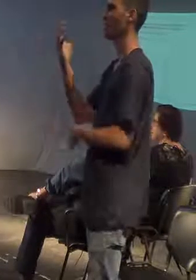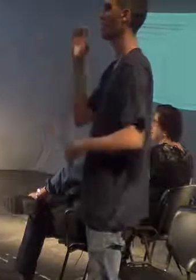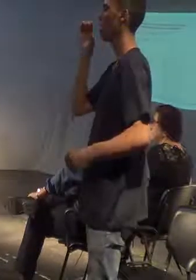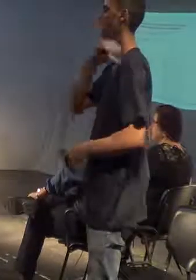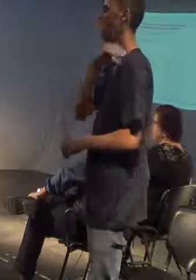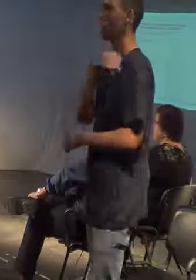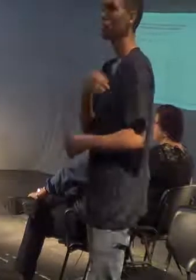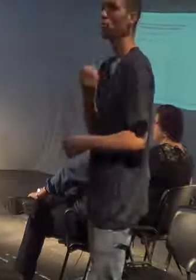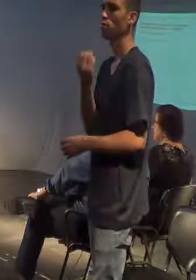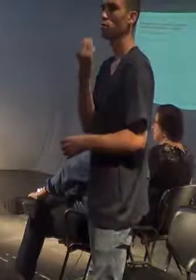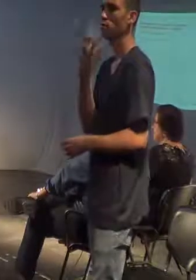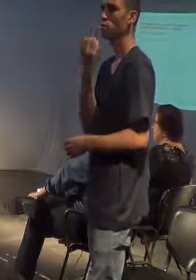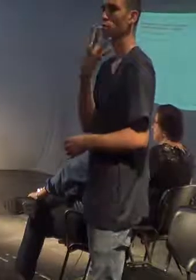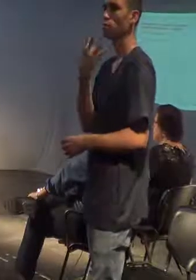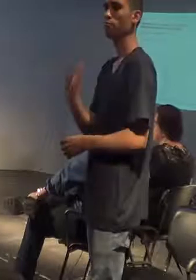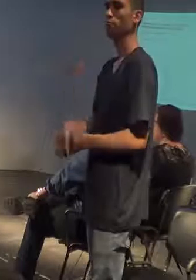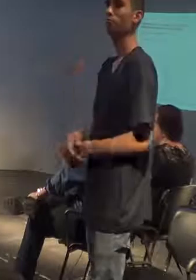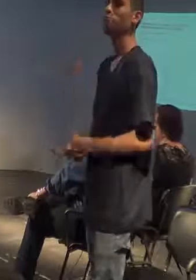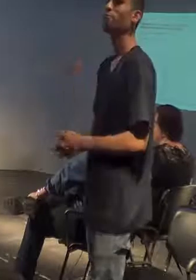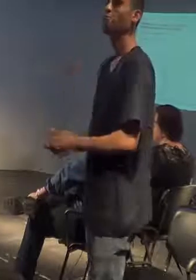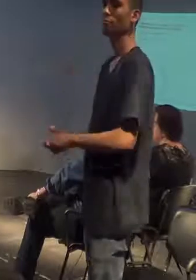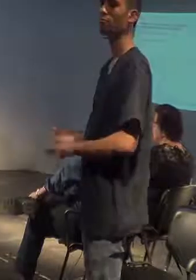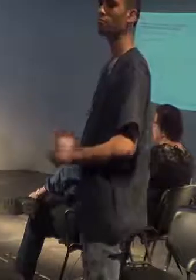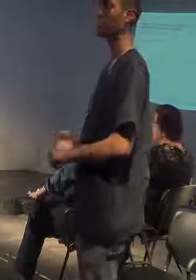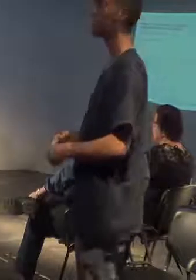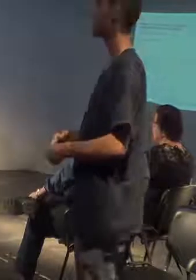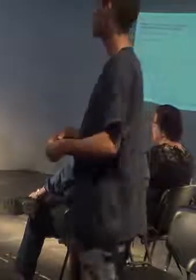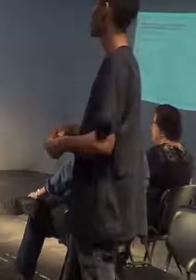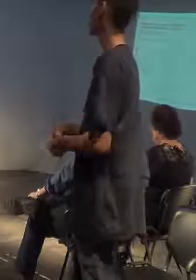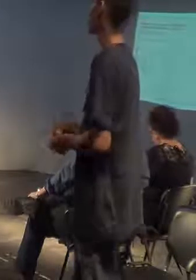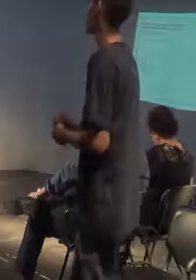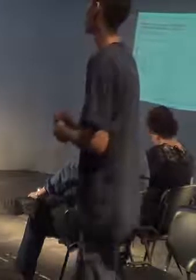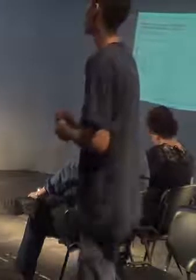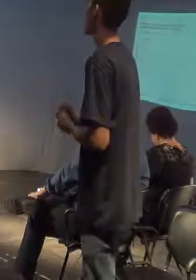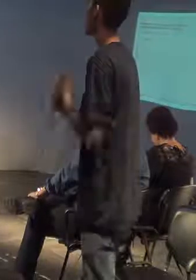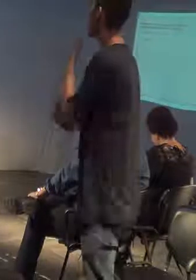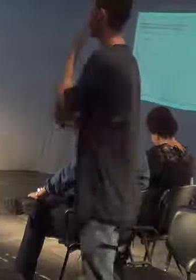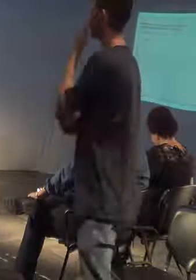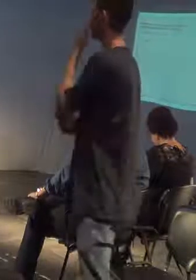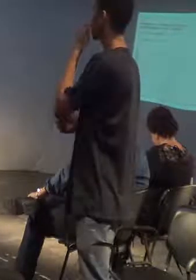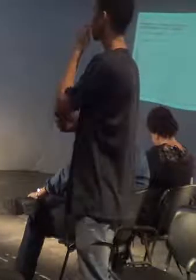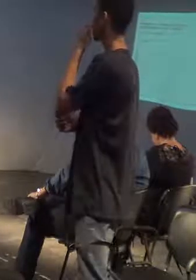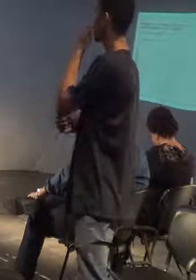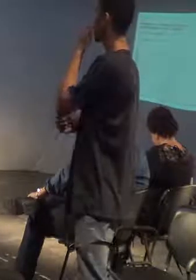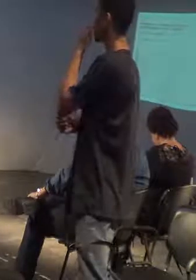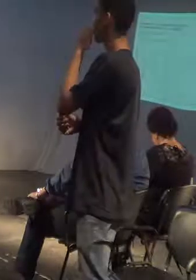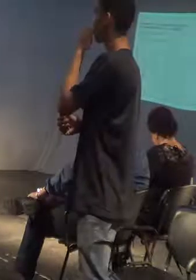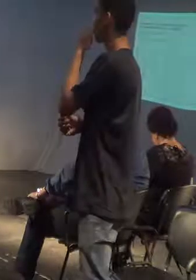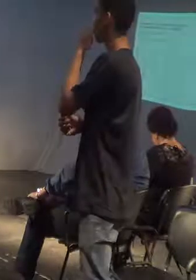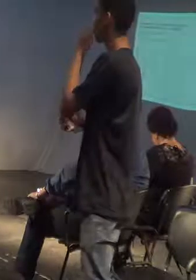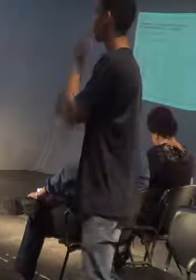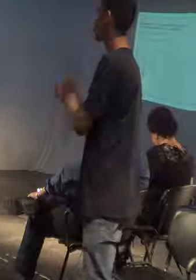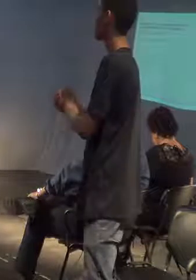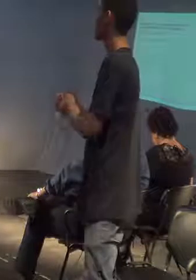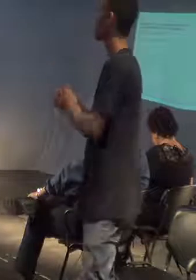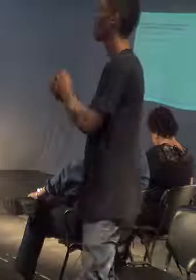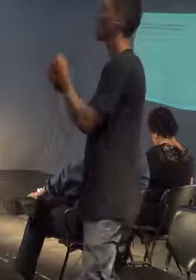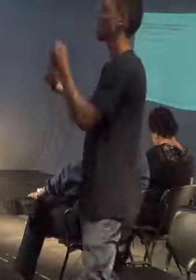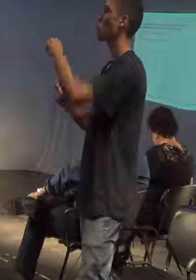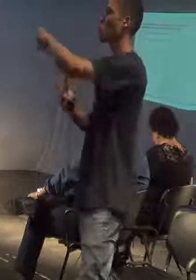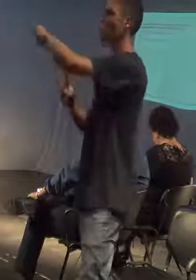estruturantes do município que tem essa condição, foram feitas lá atrás, né? Hoje são muito poucas. Porque o Pontal, a criação que houve, não foi uma coisa planejada,